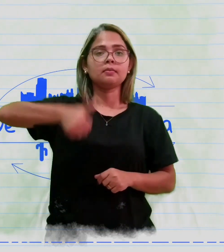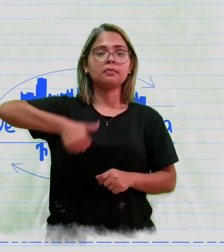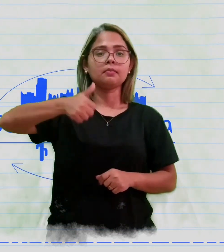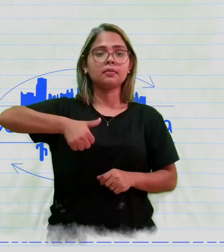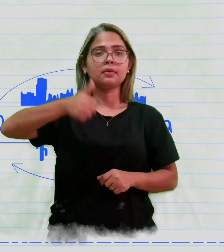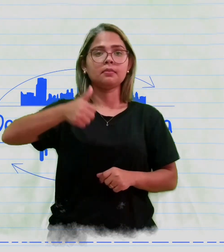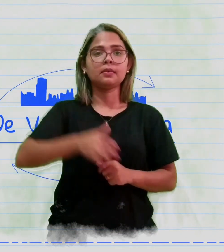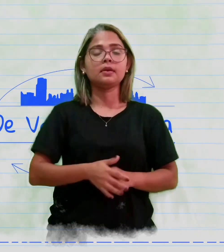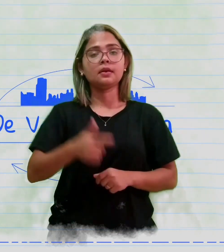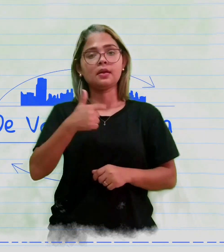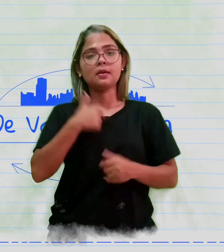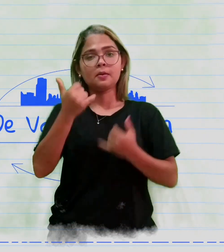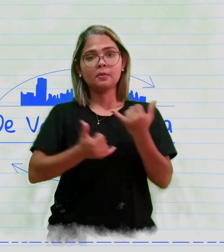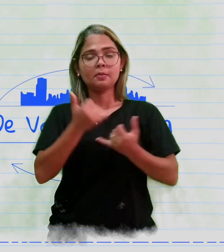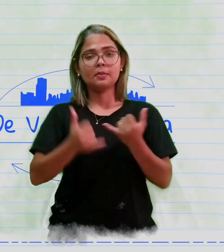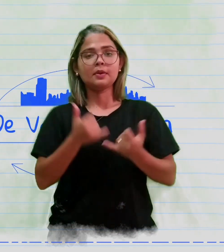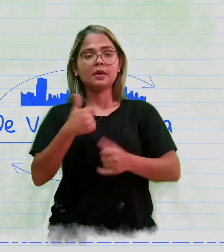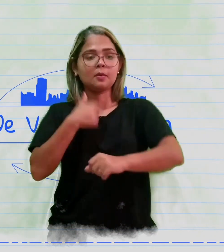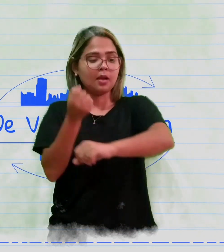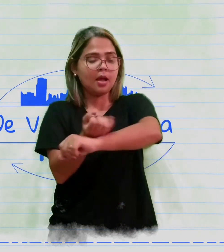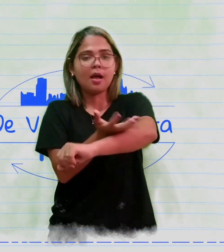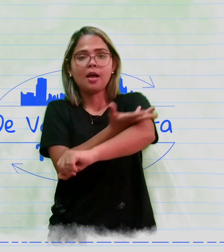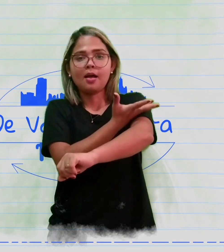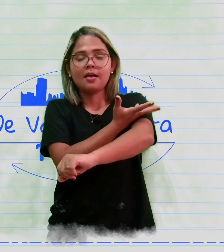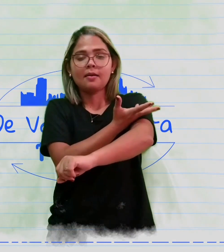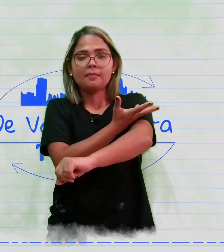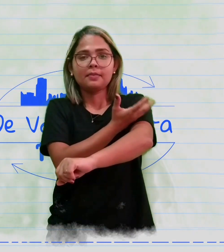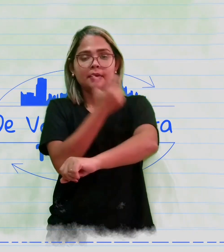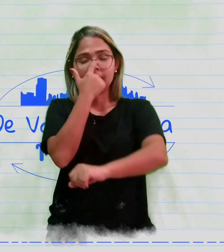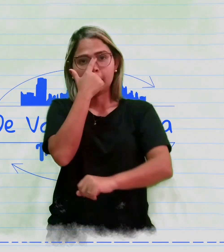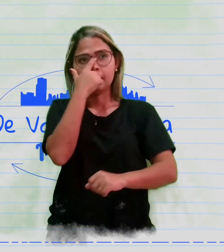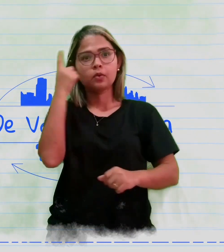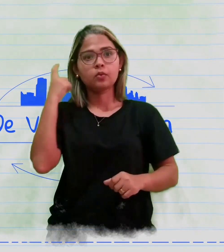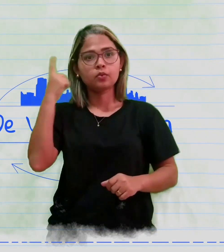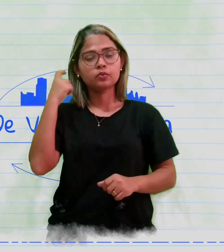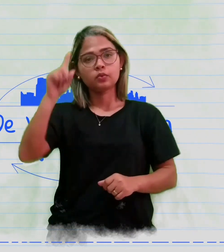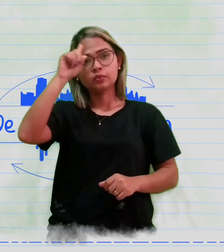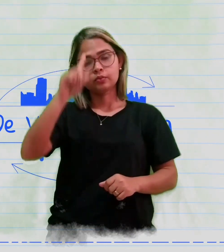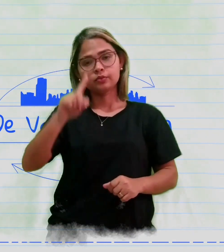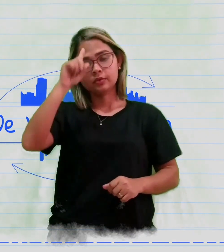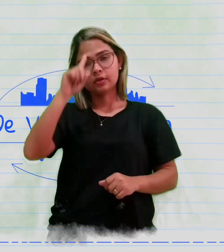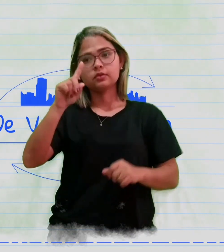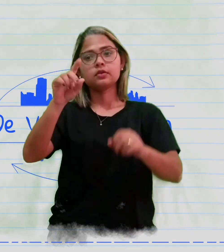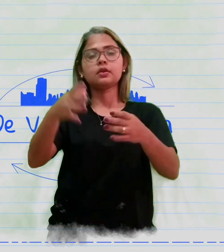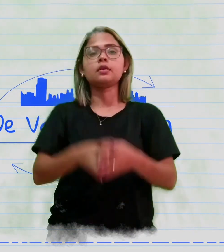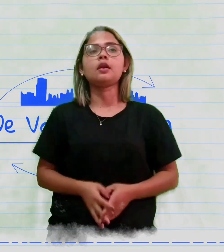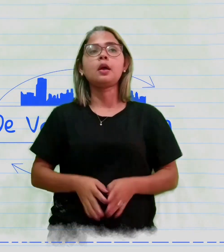que foi eu até brinquei, que eu me arrepiei toda quando eu escutei, os sons do dia a dia, a porta abrindo, que